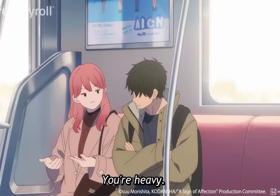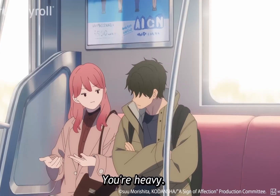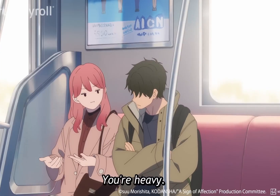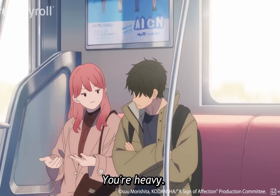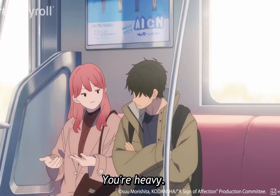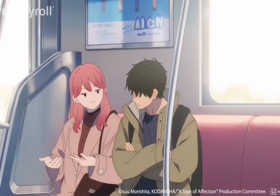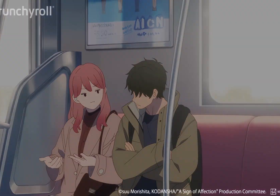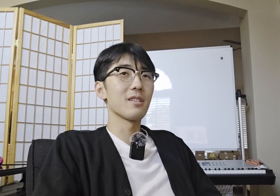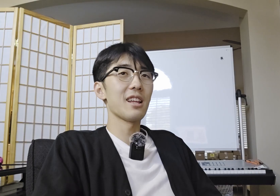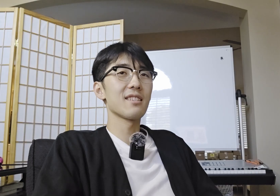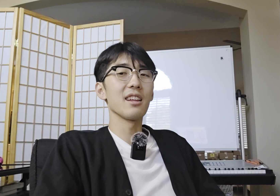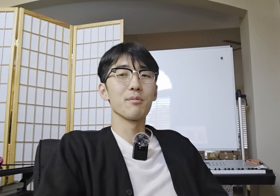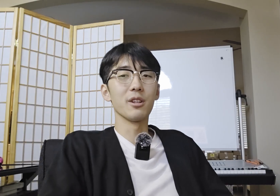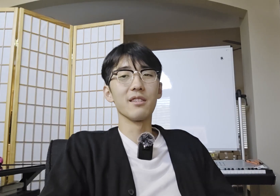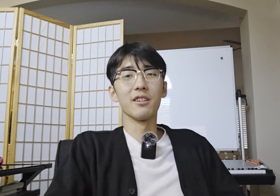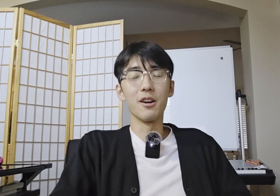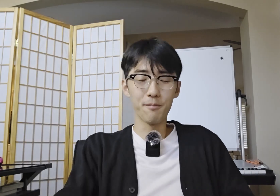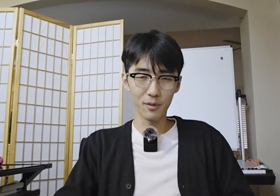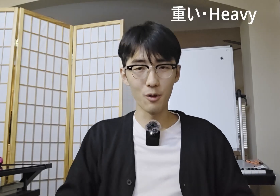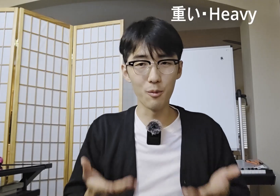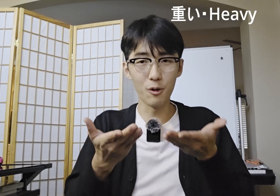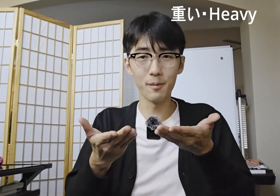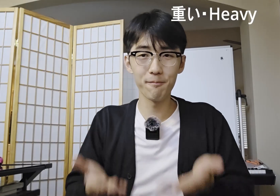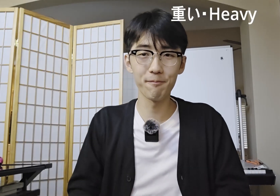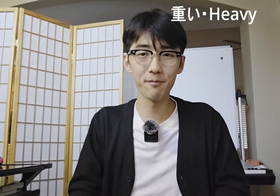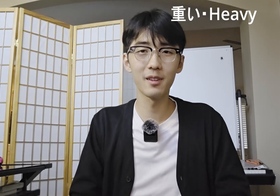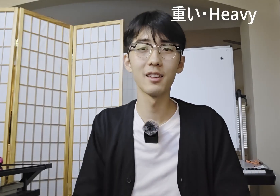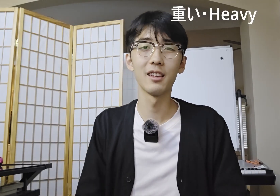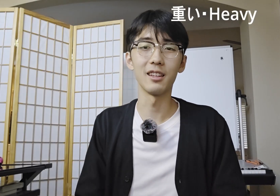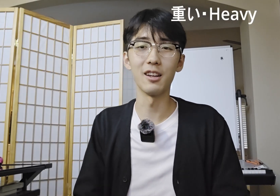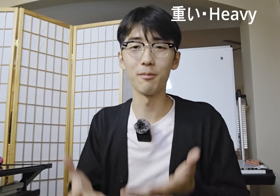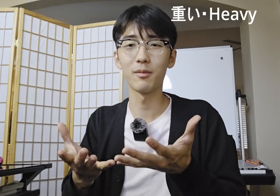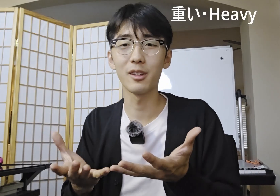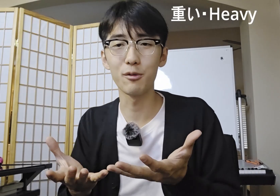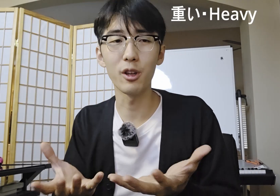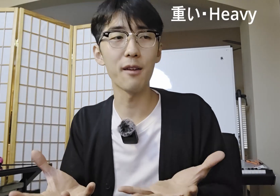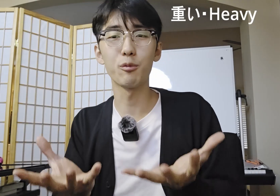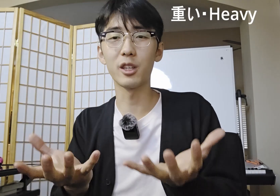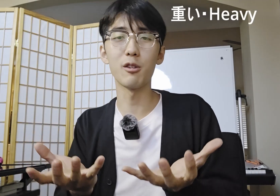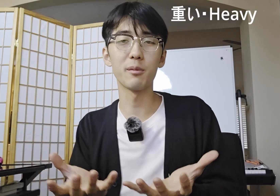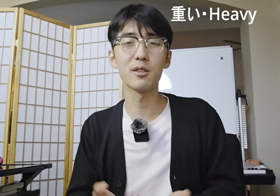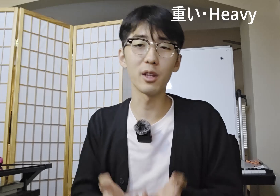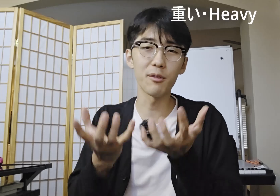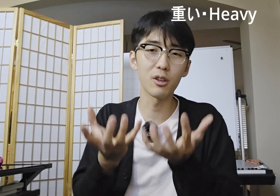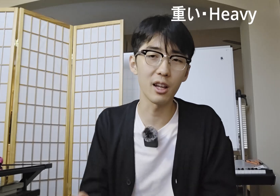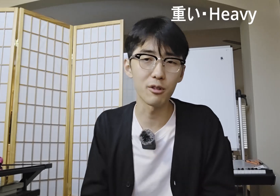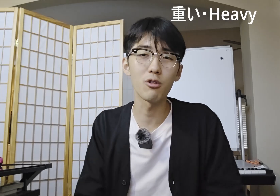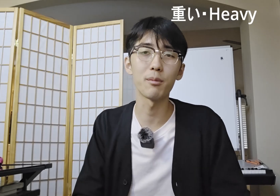重い So that sign is pretty easy to know. Omoi, you know, because when you carry something that's really heavy, you kind of want to drop it